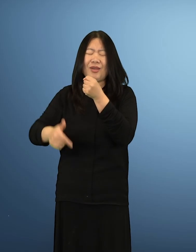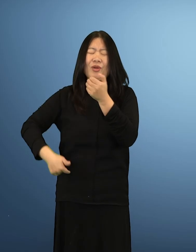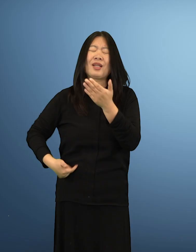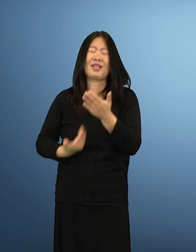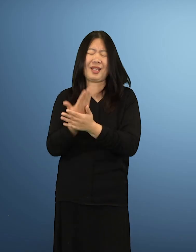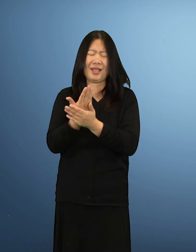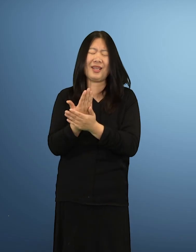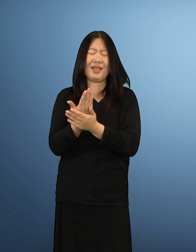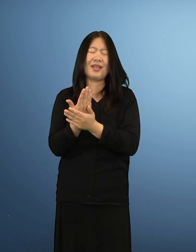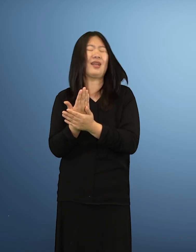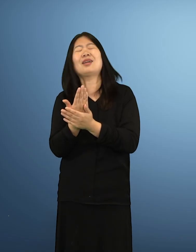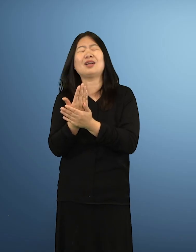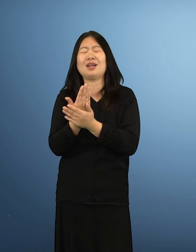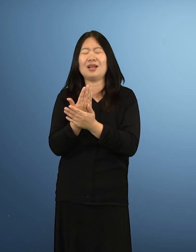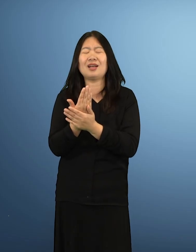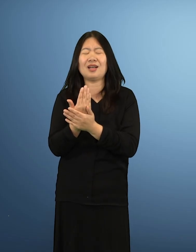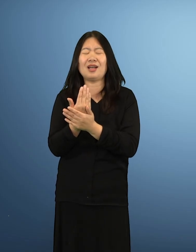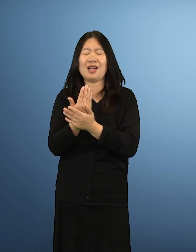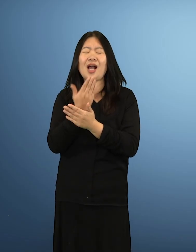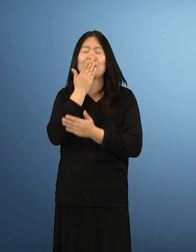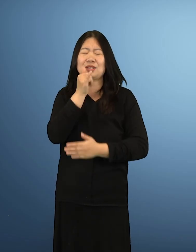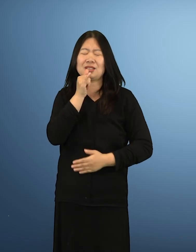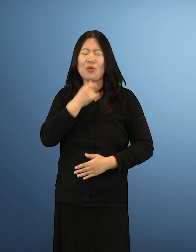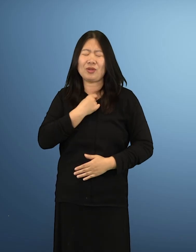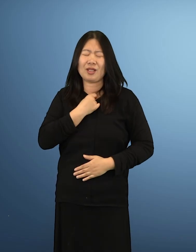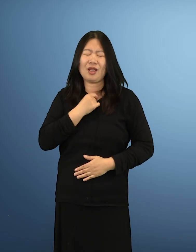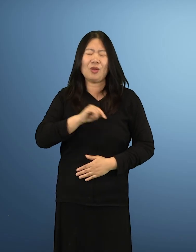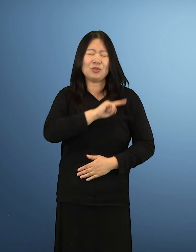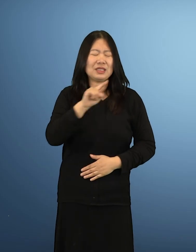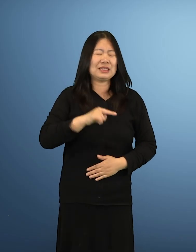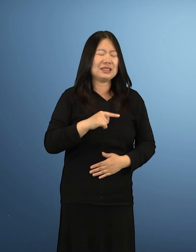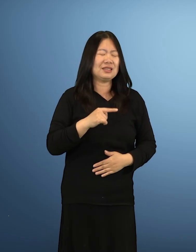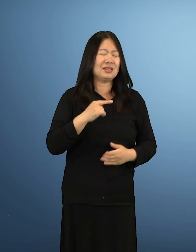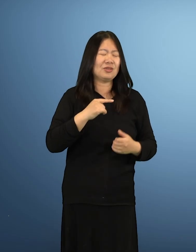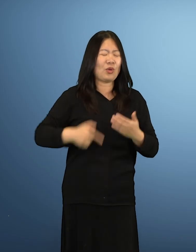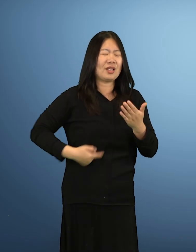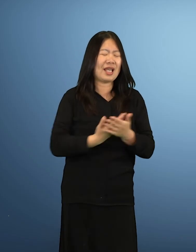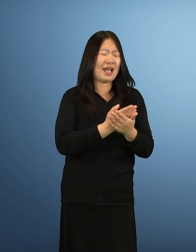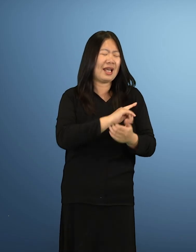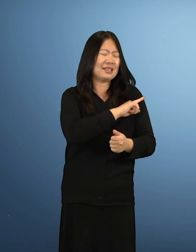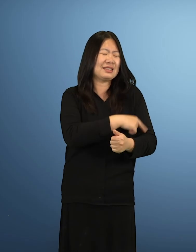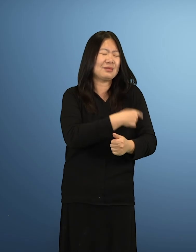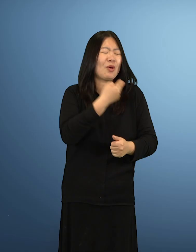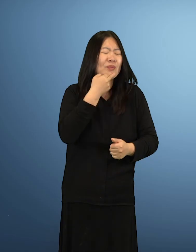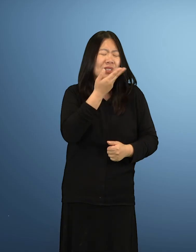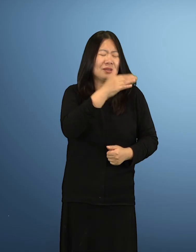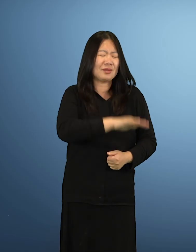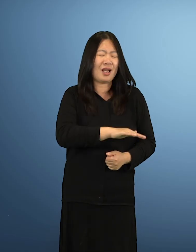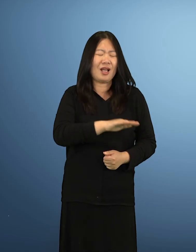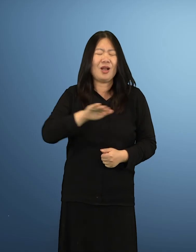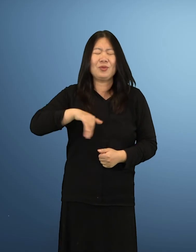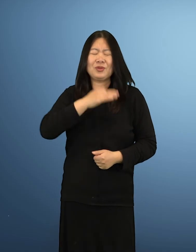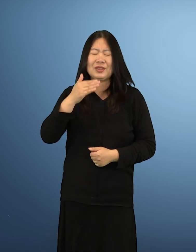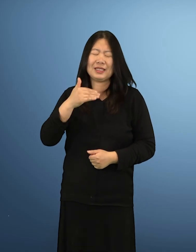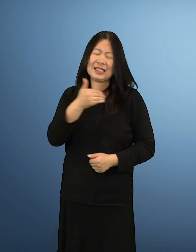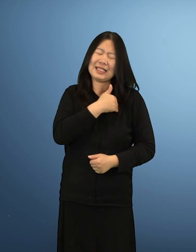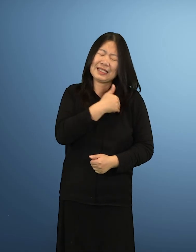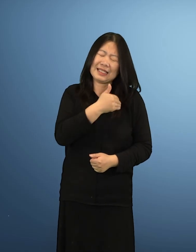우리는 회개할 능력조차 없지만 여전히 우리를 일깨우셔서 다시 울게